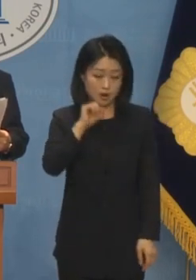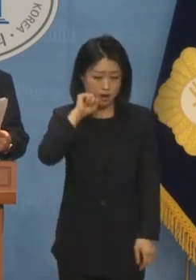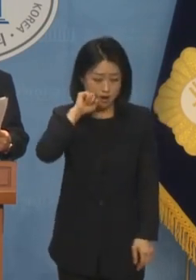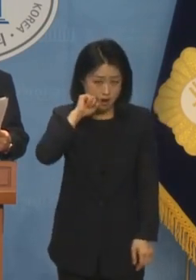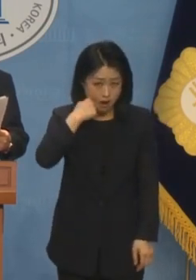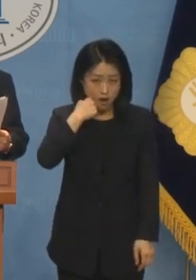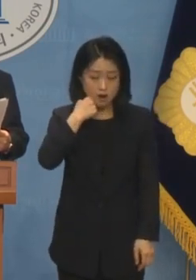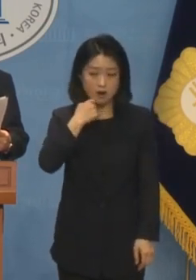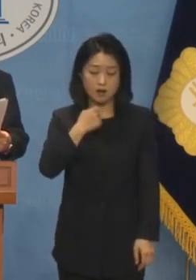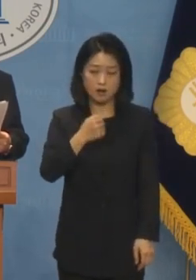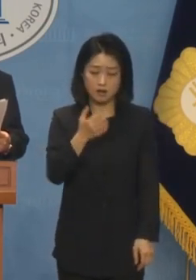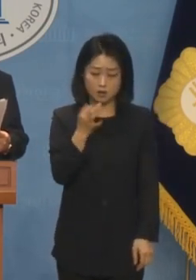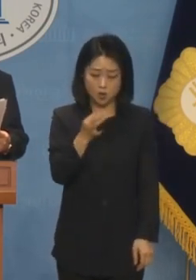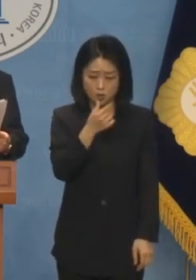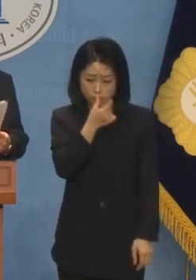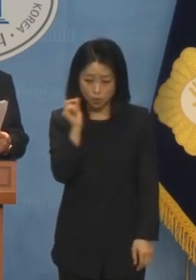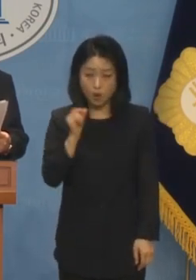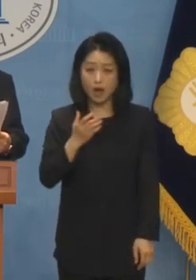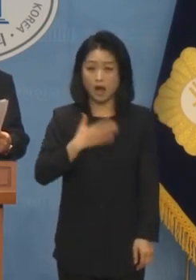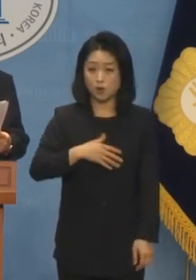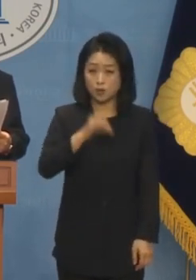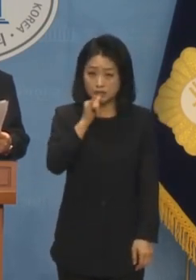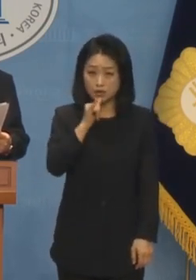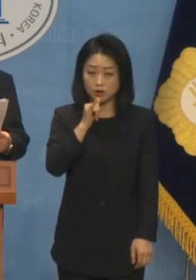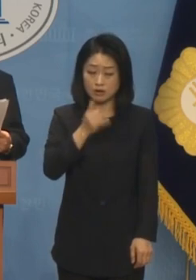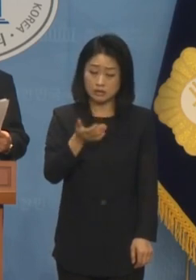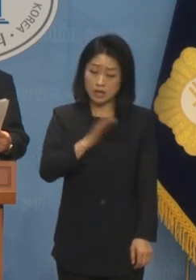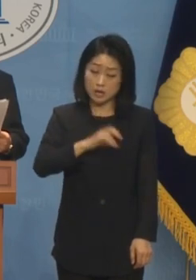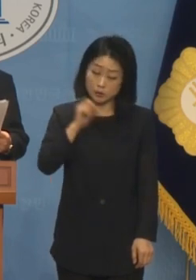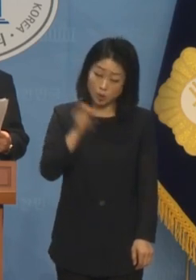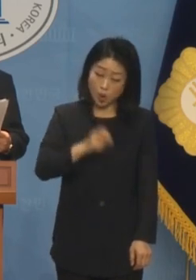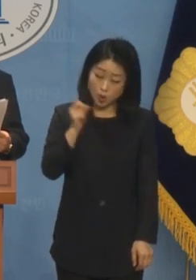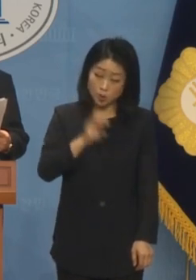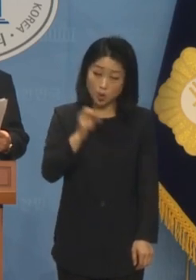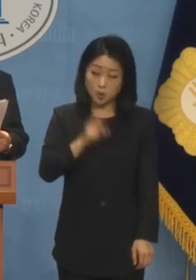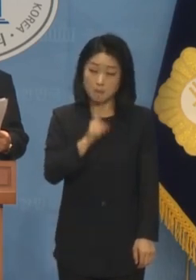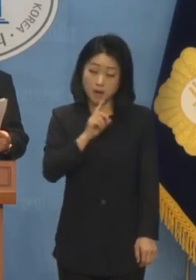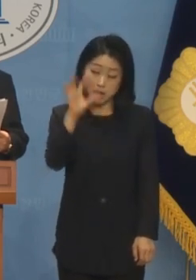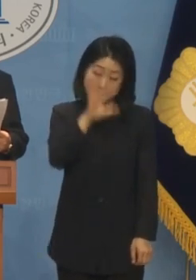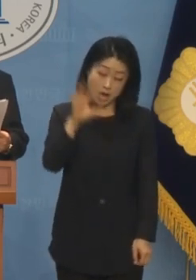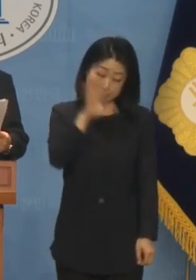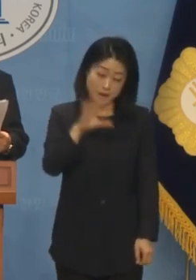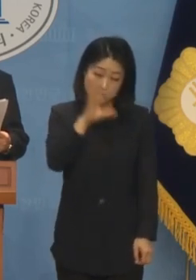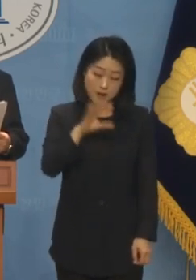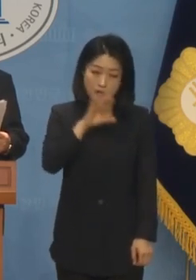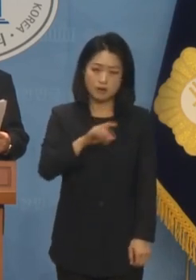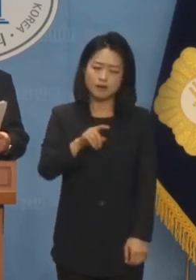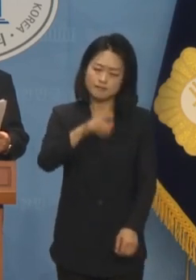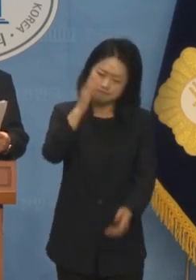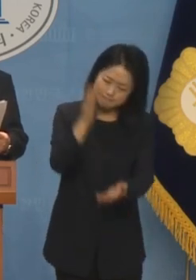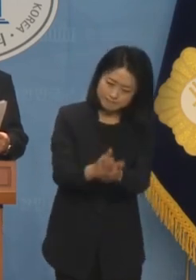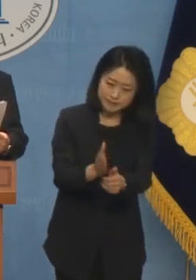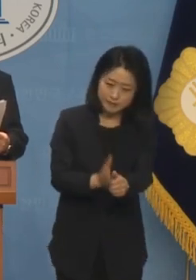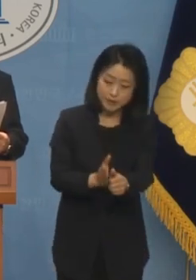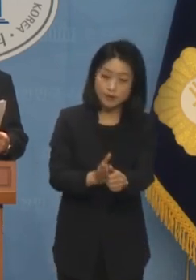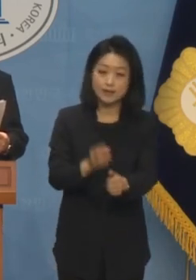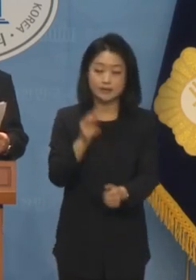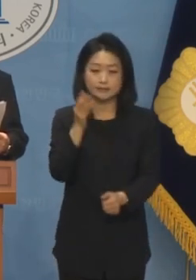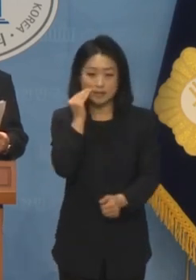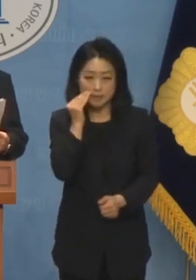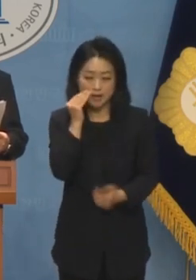어려운 재정 여건에서 무리한 주장을 앵무새처럼 되풀이할 것이 아니라